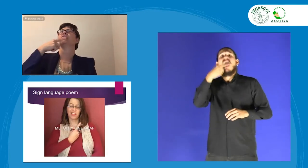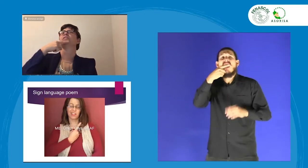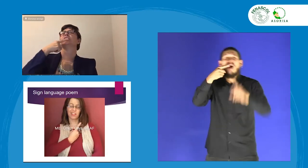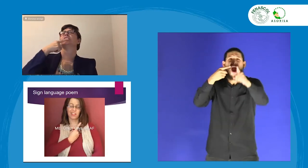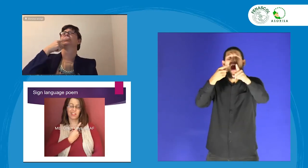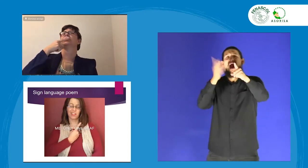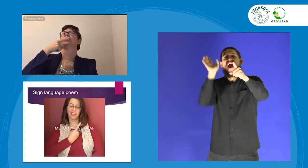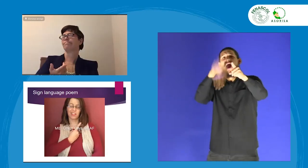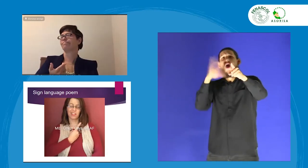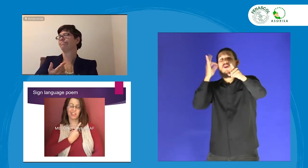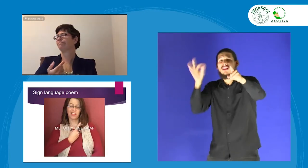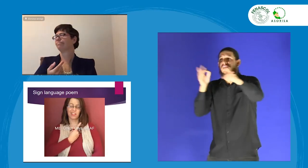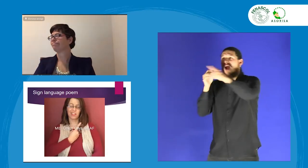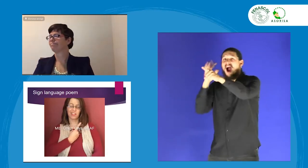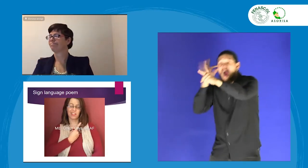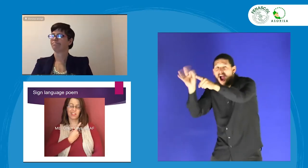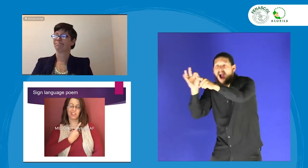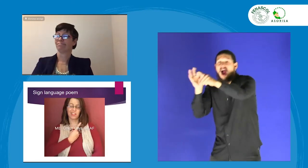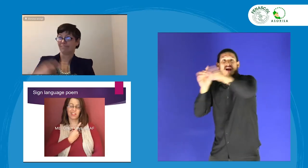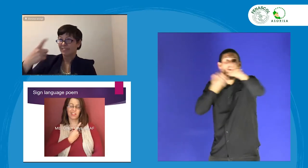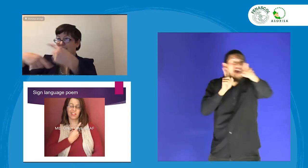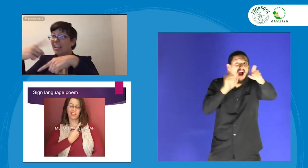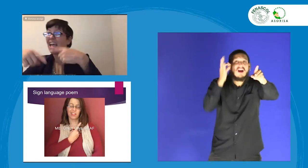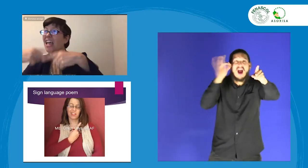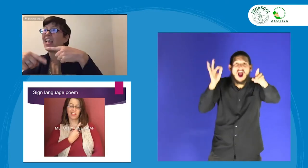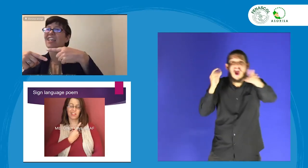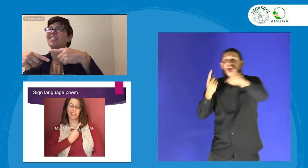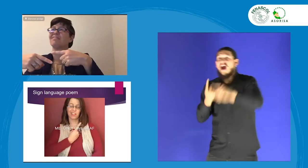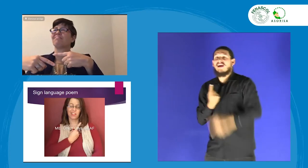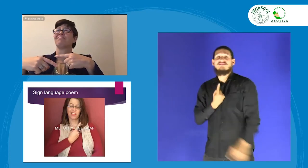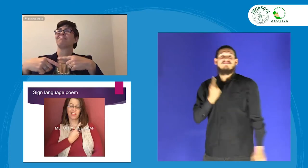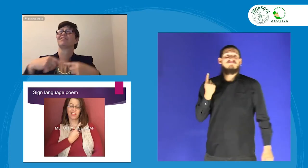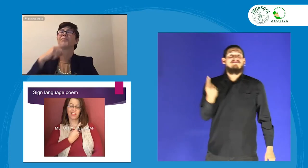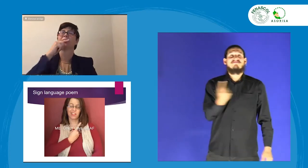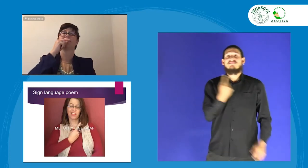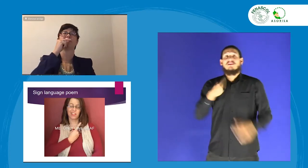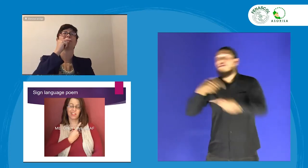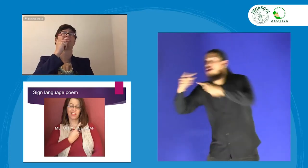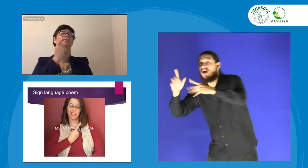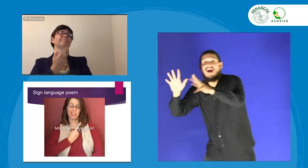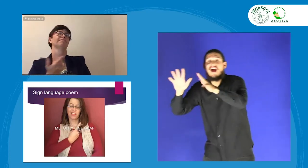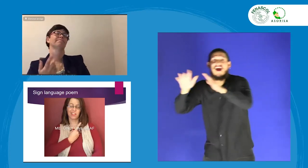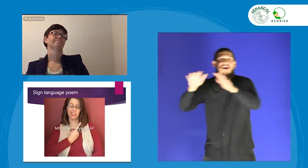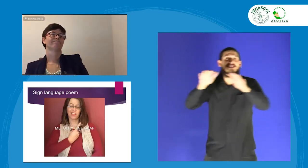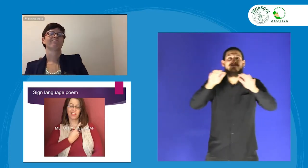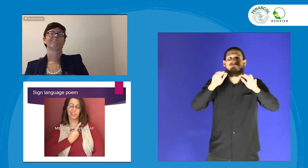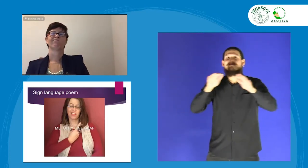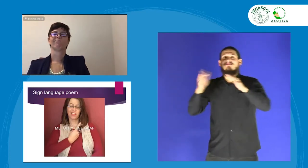Y no encuentro más personas sordas, solamente personas oyentes. No pueden enseñar.